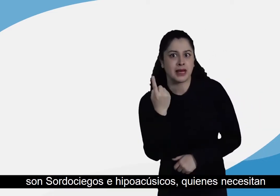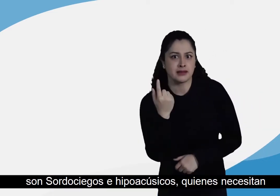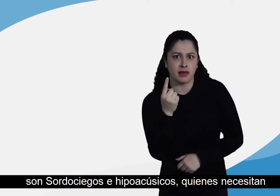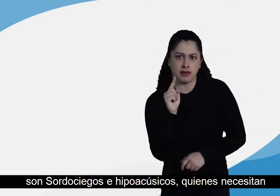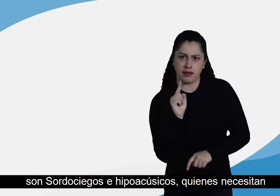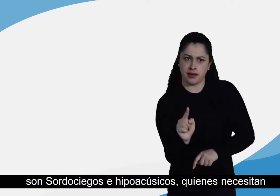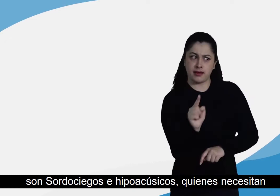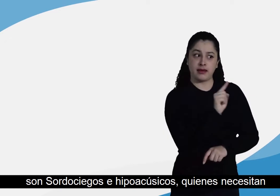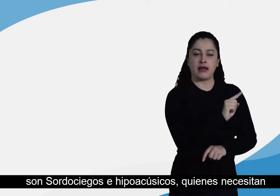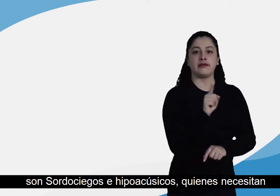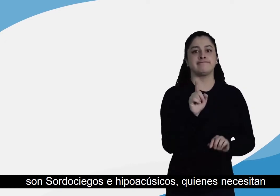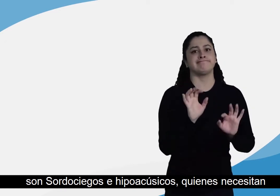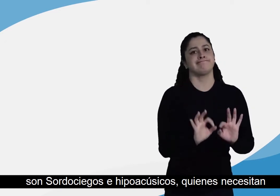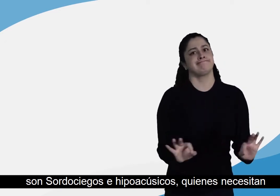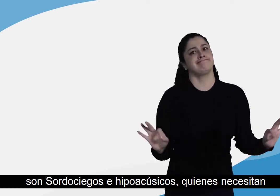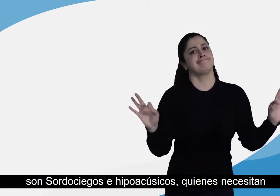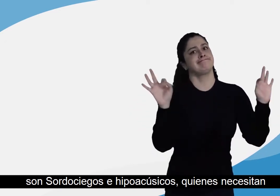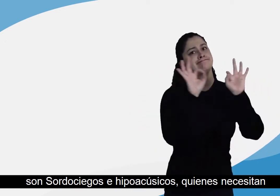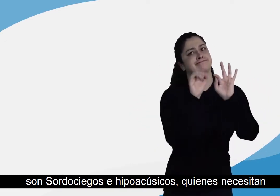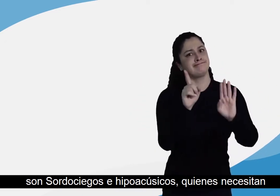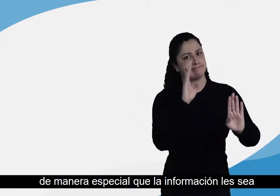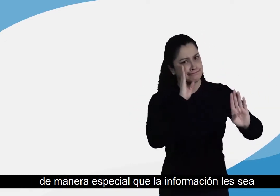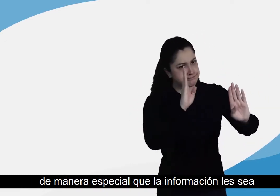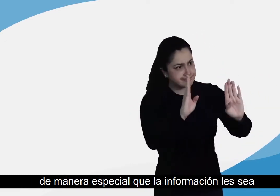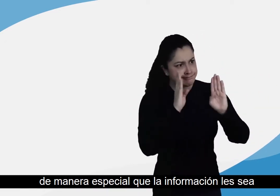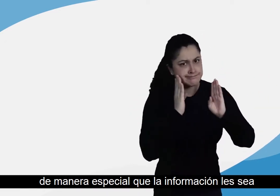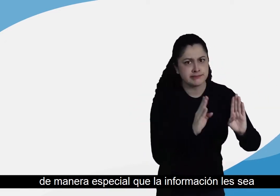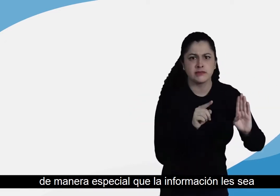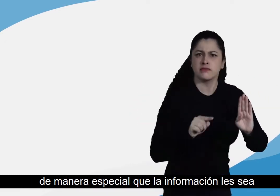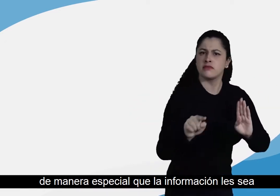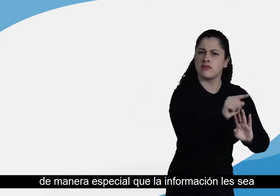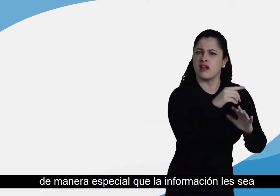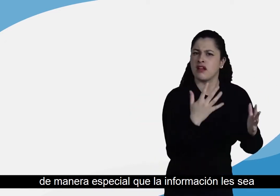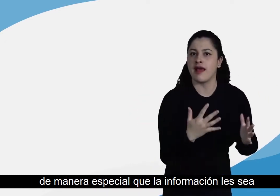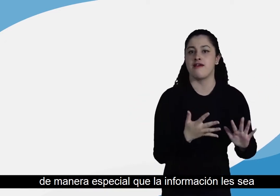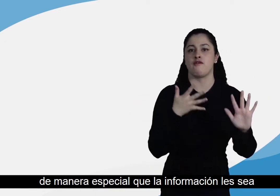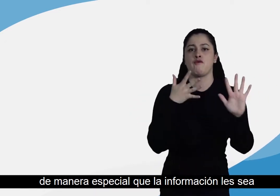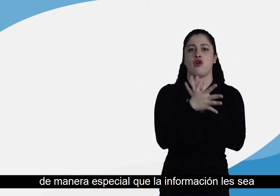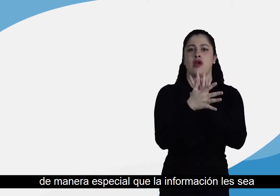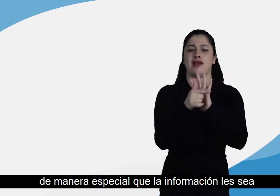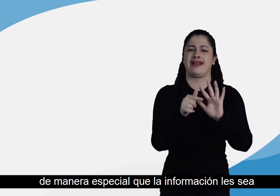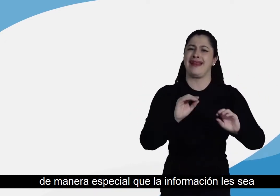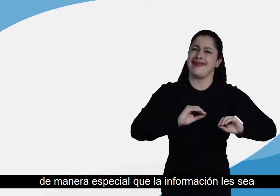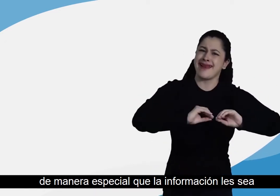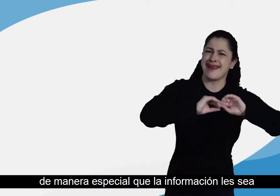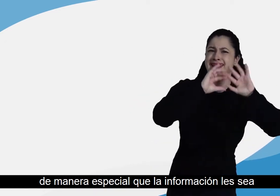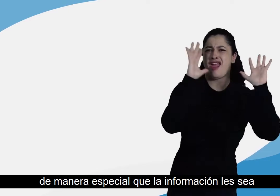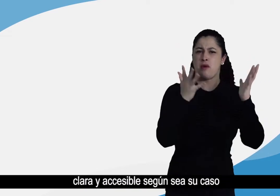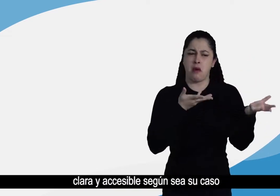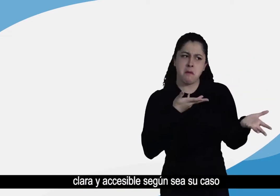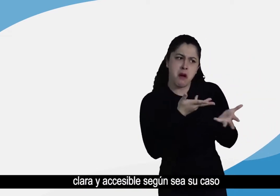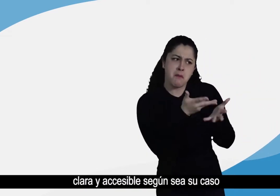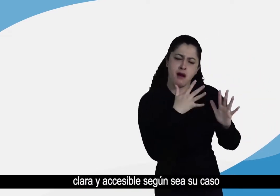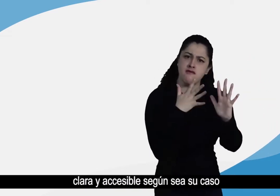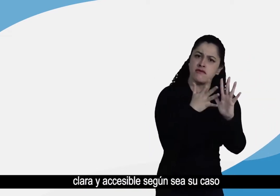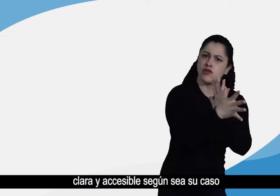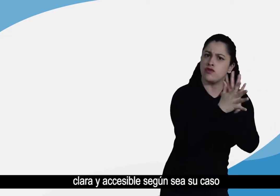son sordos ciegos e hipacúsicos, quienes necesitan de manera especial que la información les sea clara y